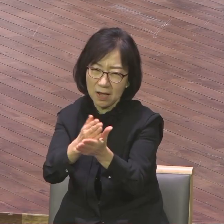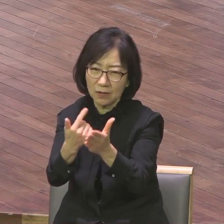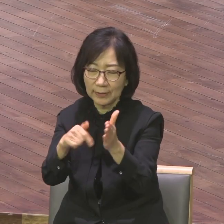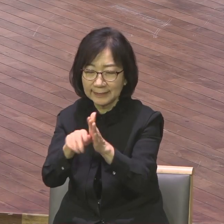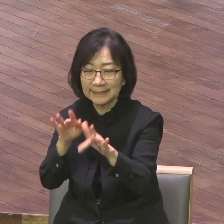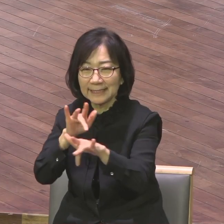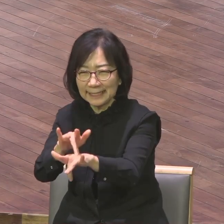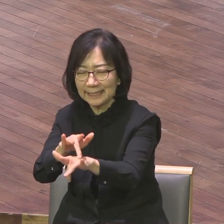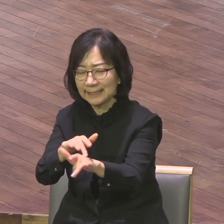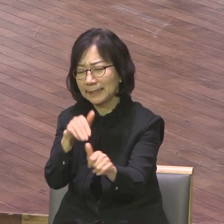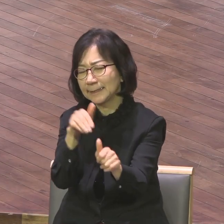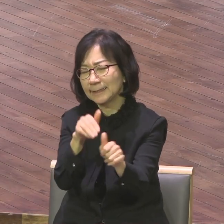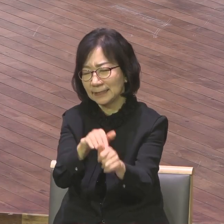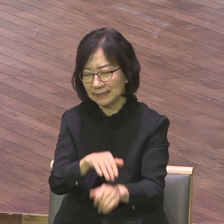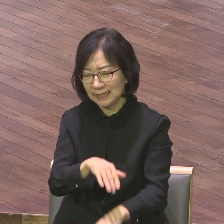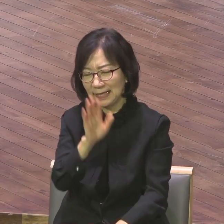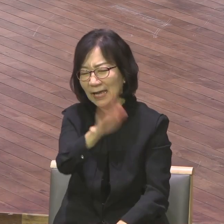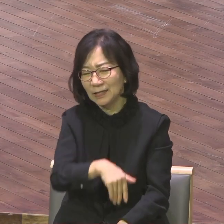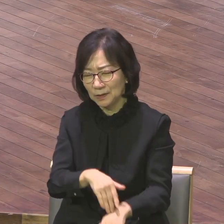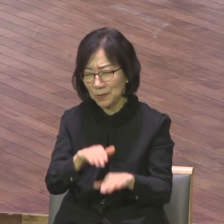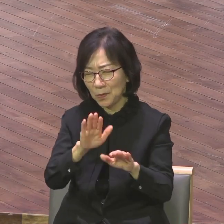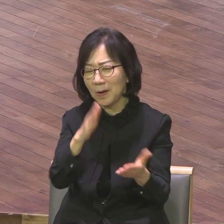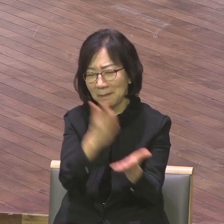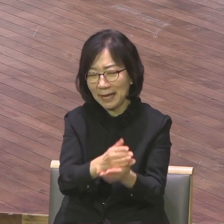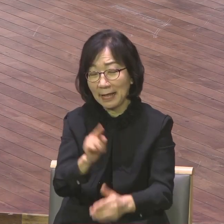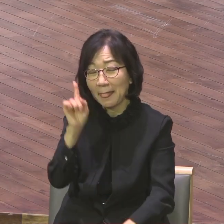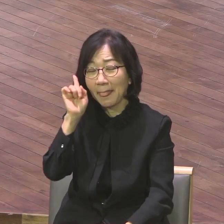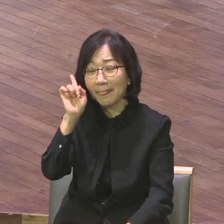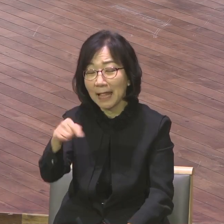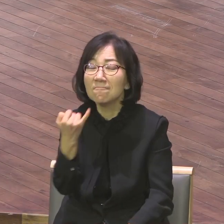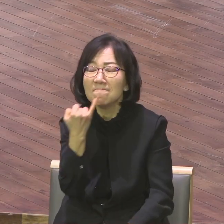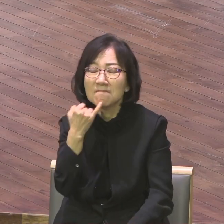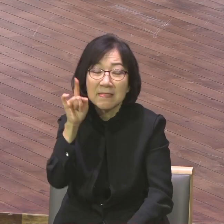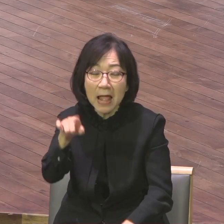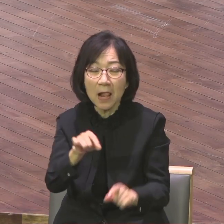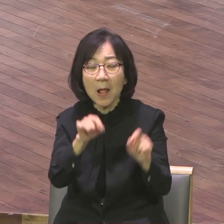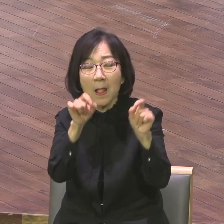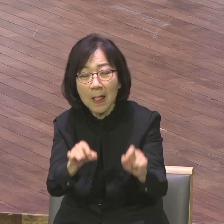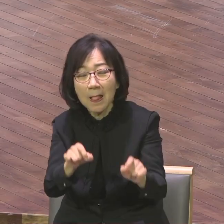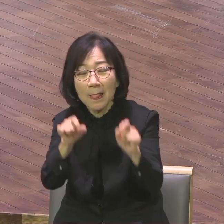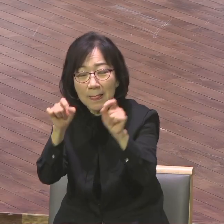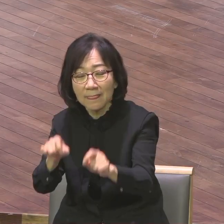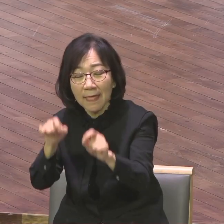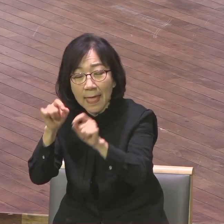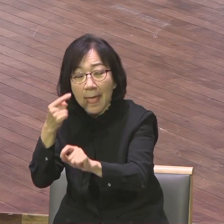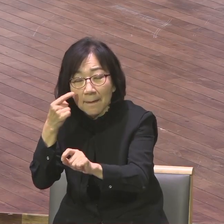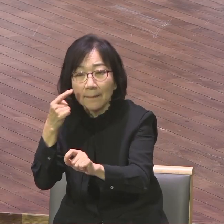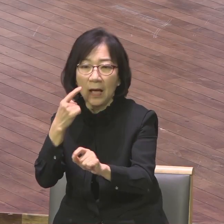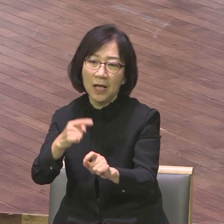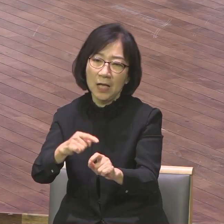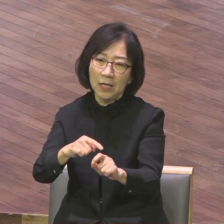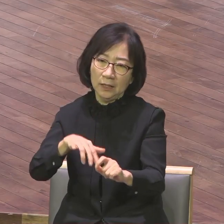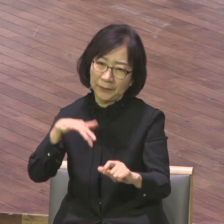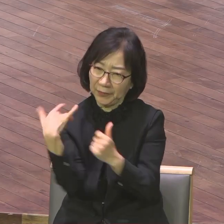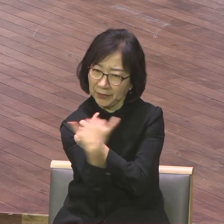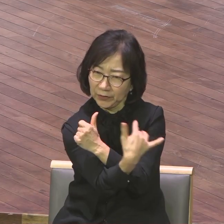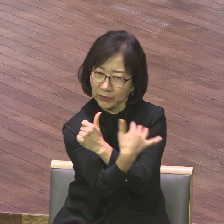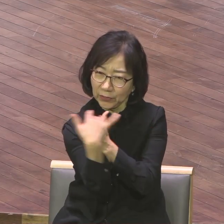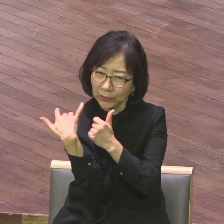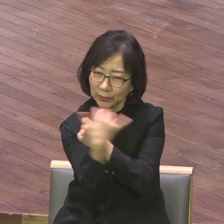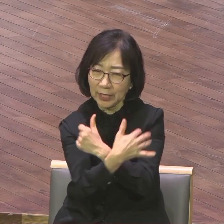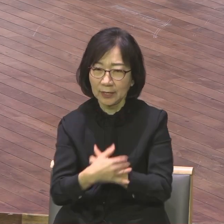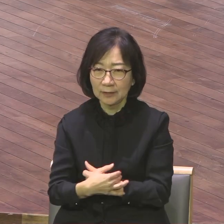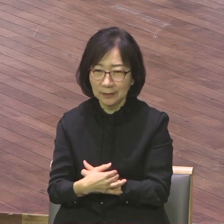속삭여요. 오늘만 날이냐? 다음에 해라. 내일 해라. 계속 속삭입니다. 적용을 바로 못하게, 직면을